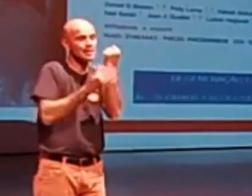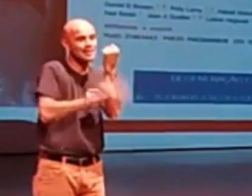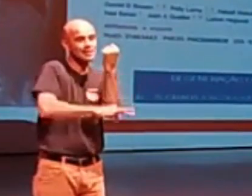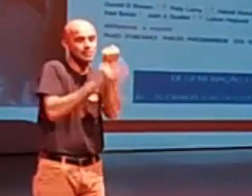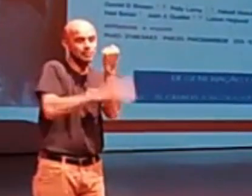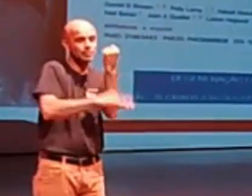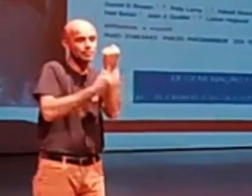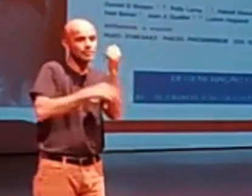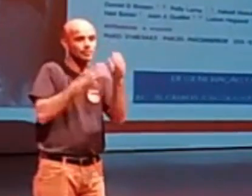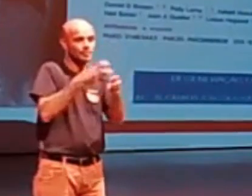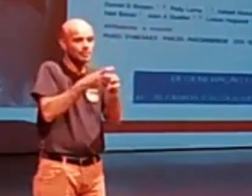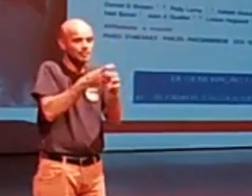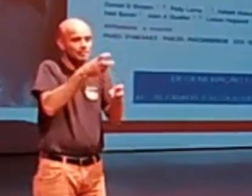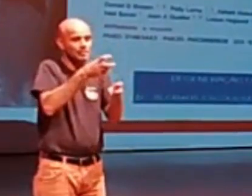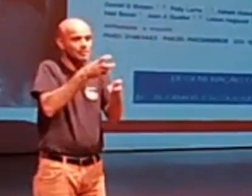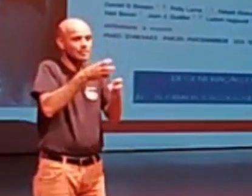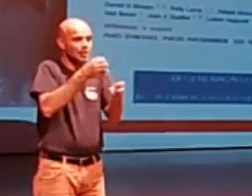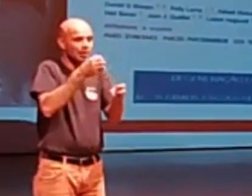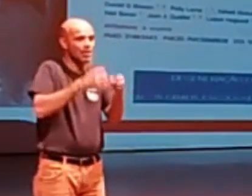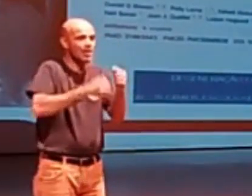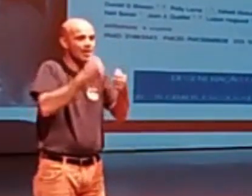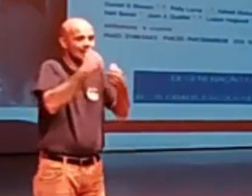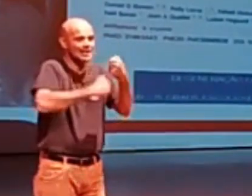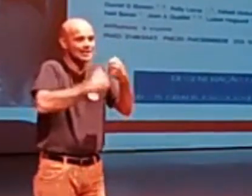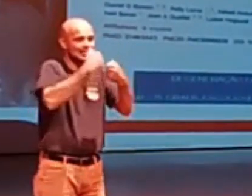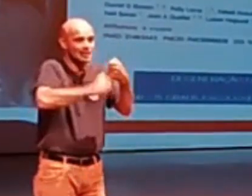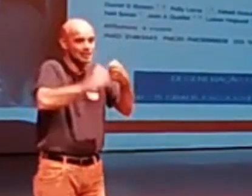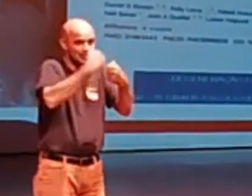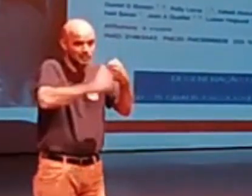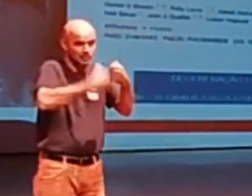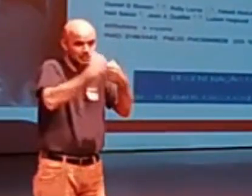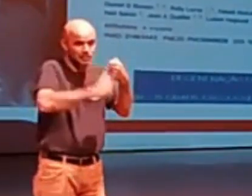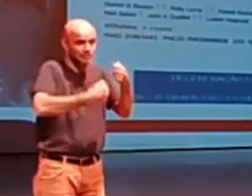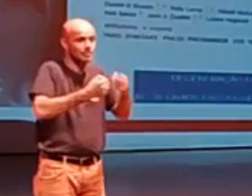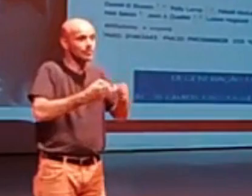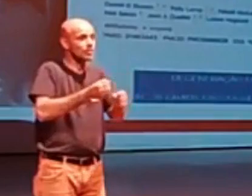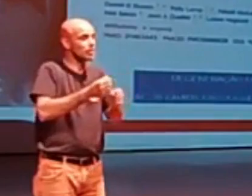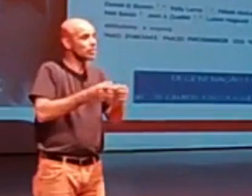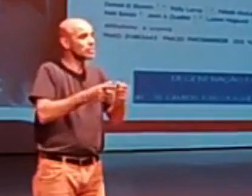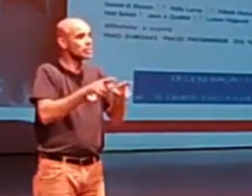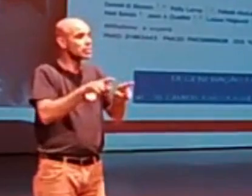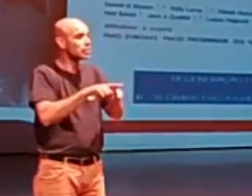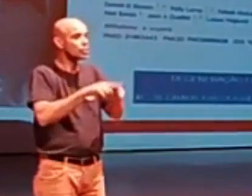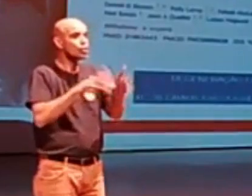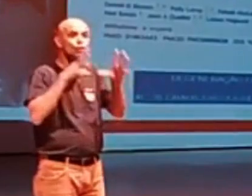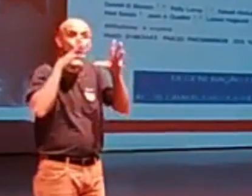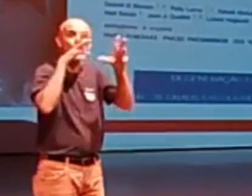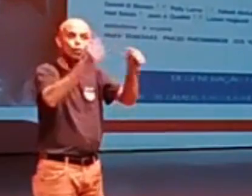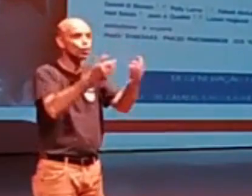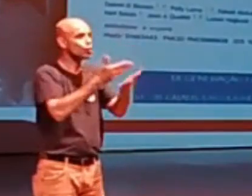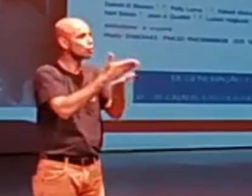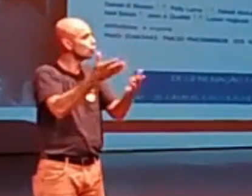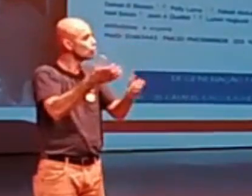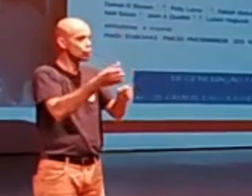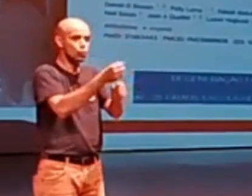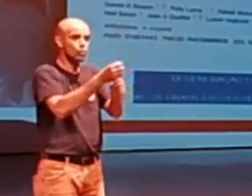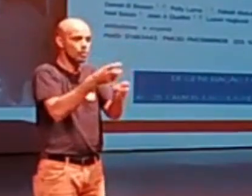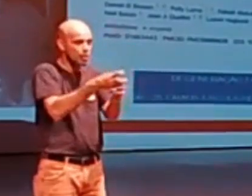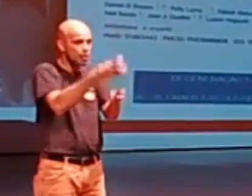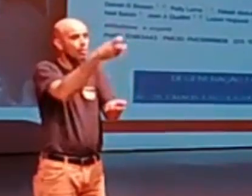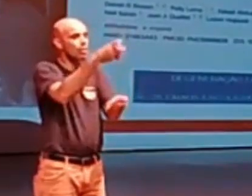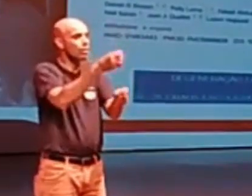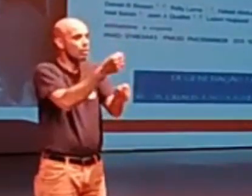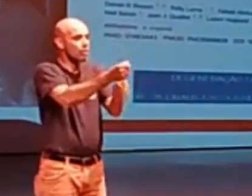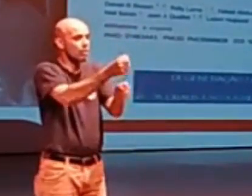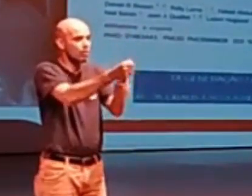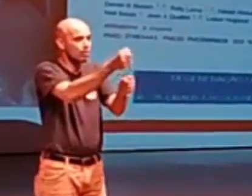é degeneração, é desgaste. Depois, quando a gente estiver aqui na mesa, eu posso falar, todo mundo vai ter desgaste. Se você está vivo,